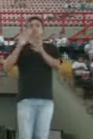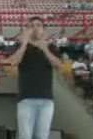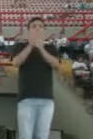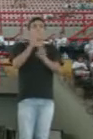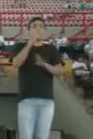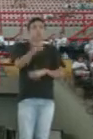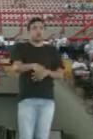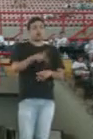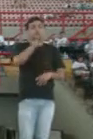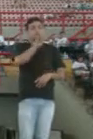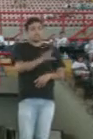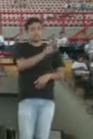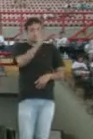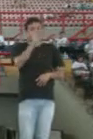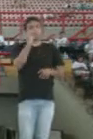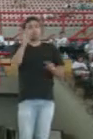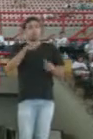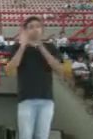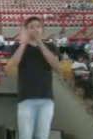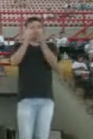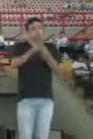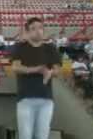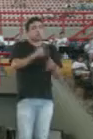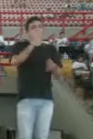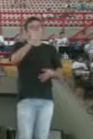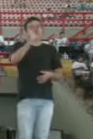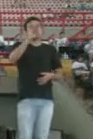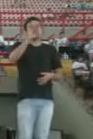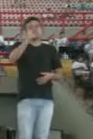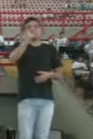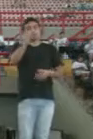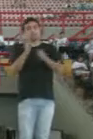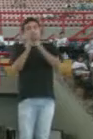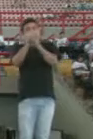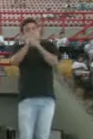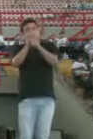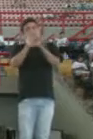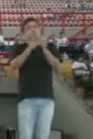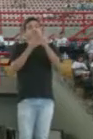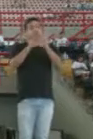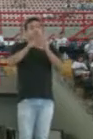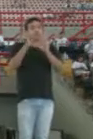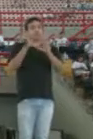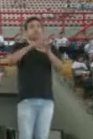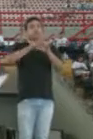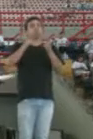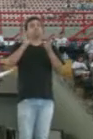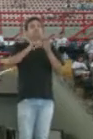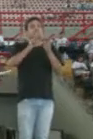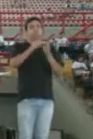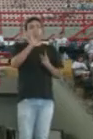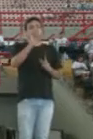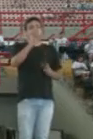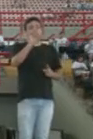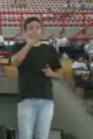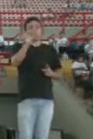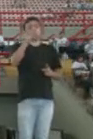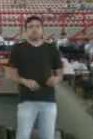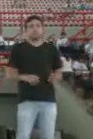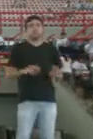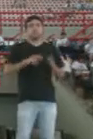do texto literário? A conotação, o uso de metáforas, o uso de figura de linguagem. Então,